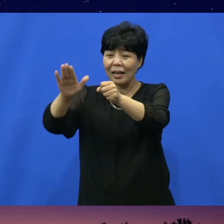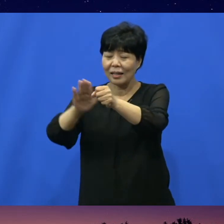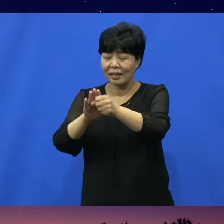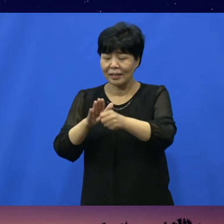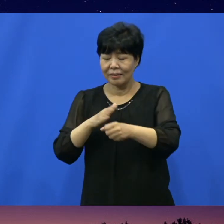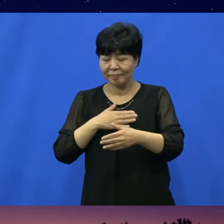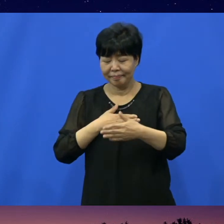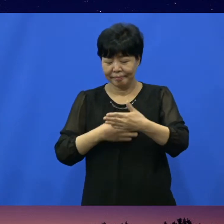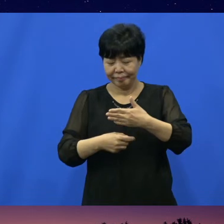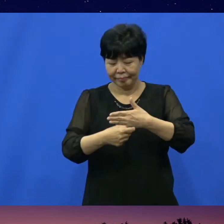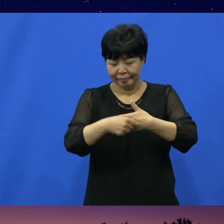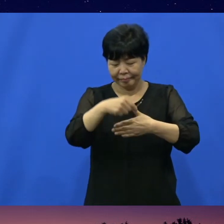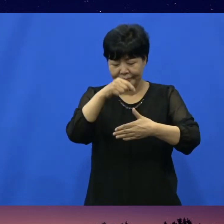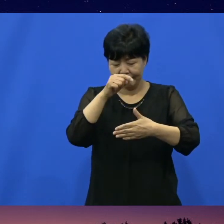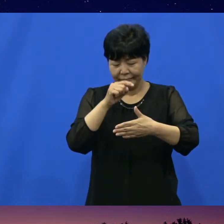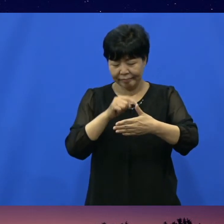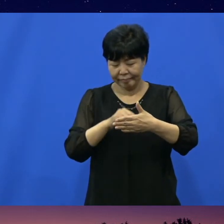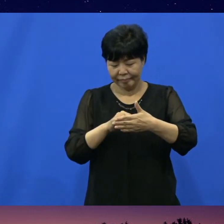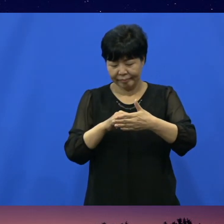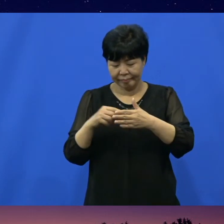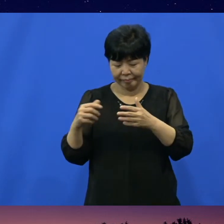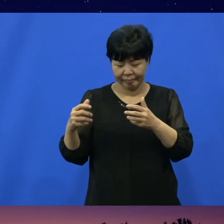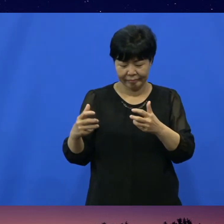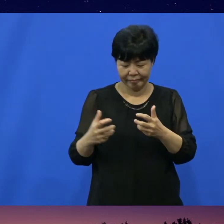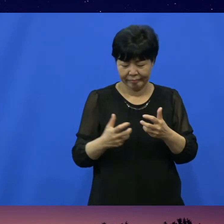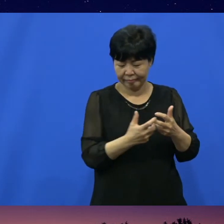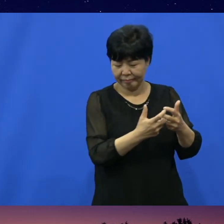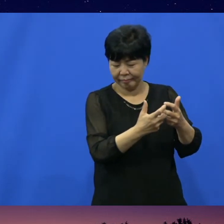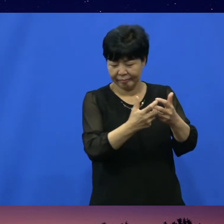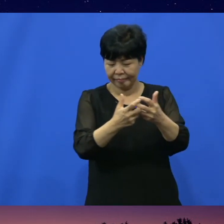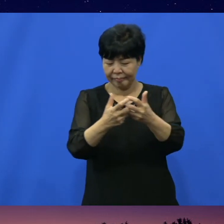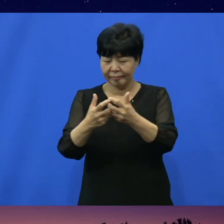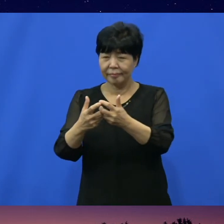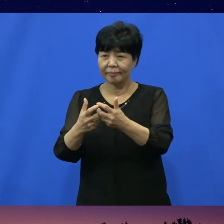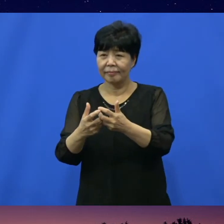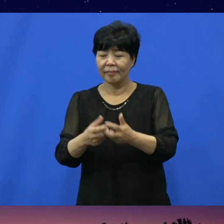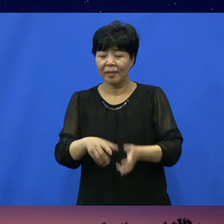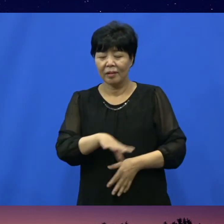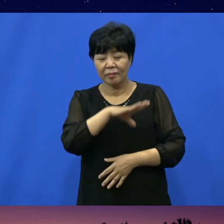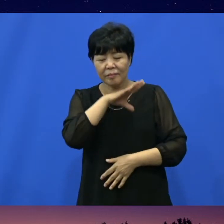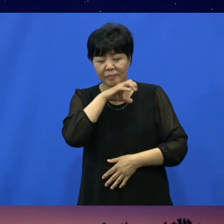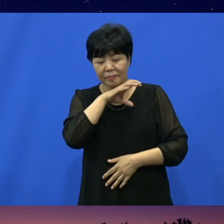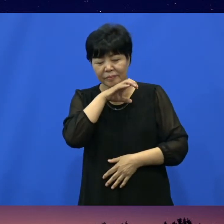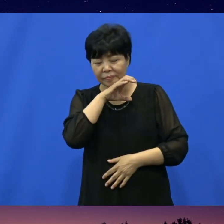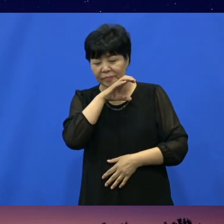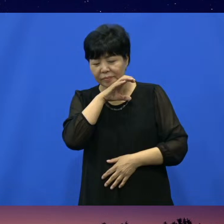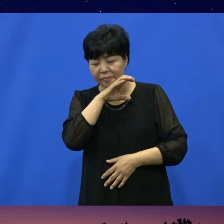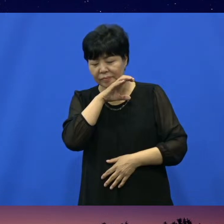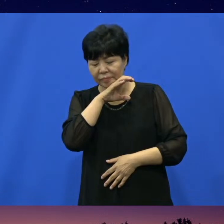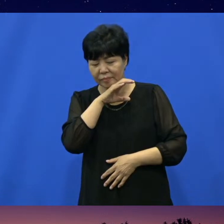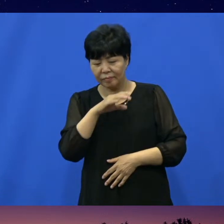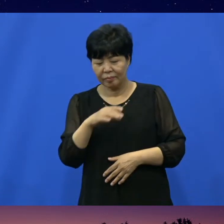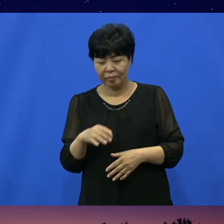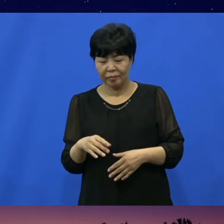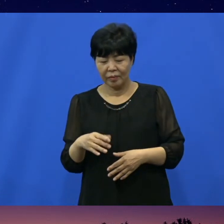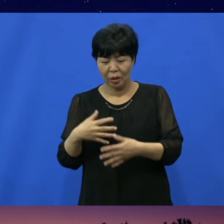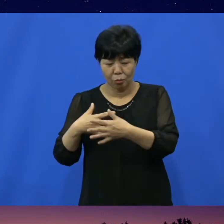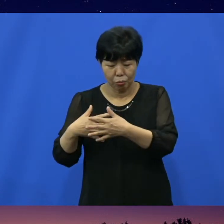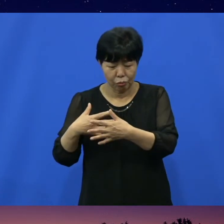가슴을 지배할 때 내 안에 모든 원망, 불평, 불안, 두려움,